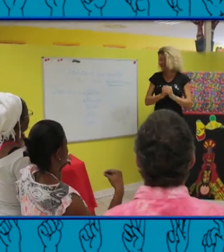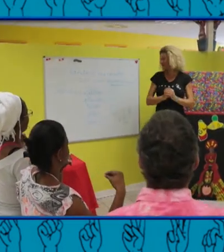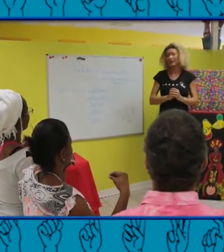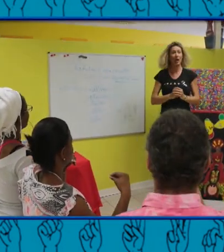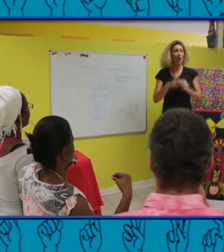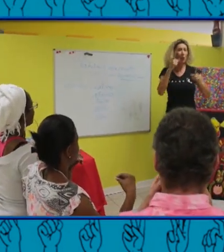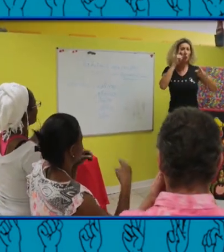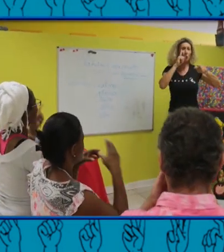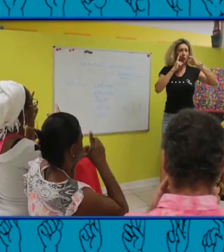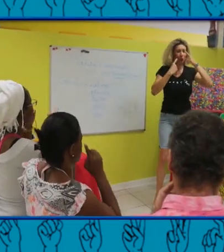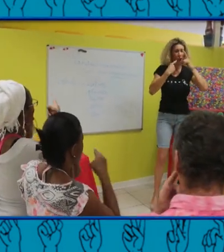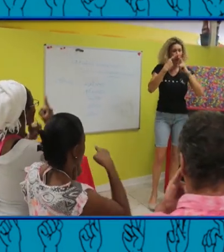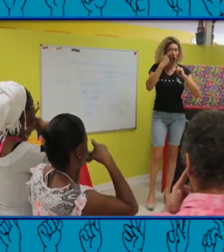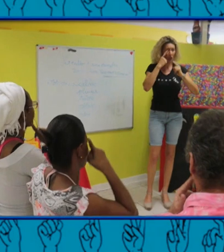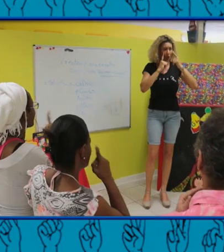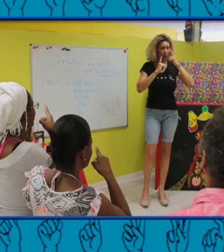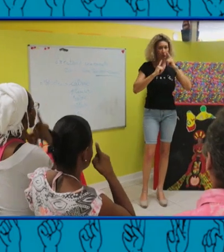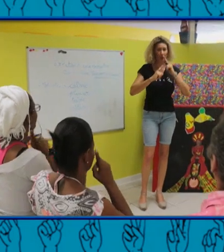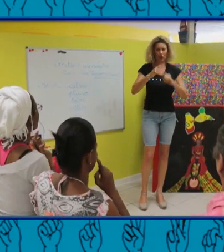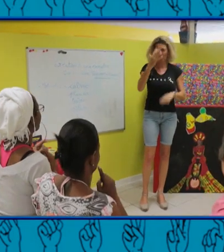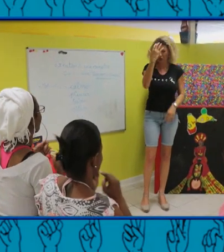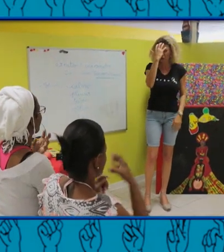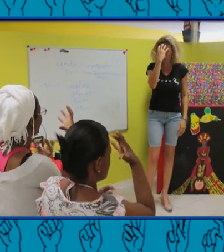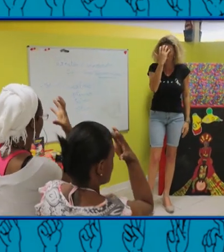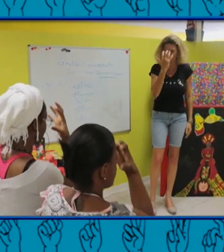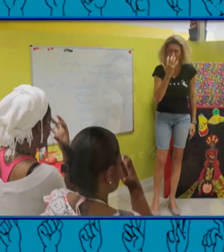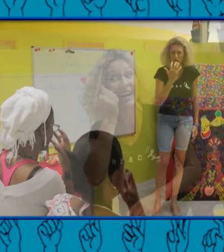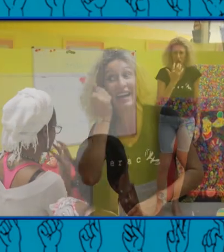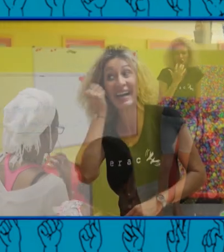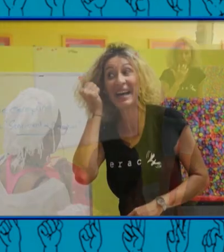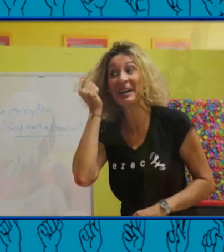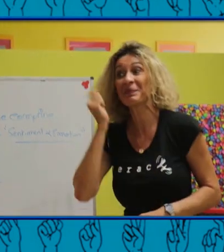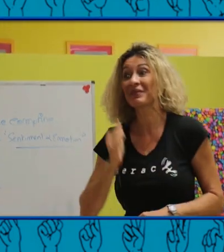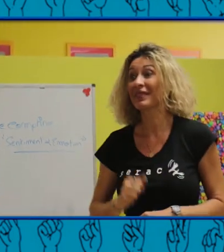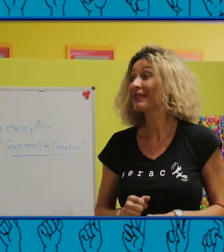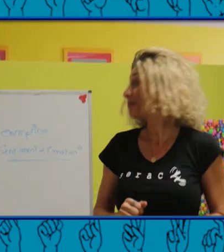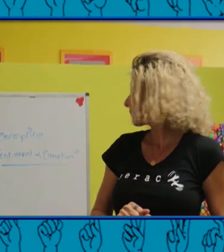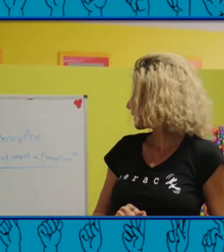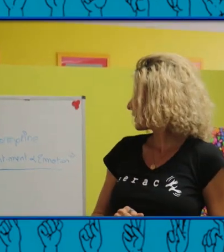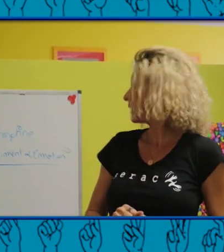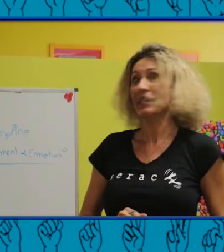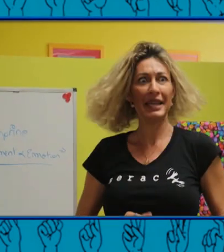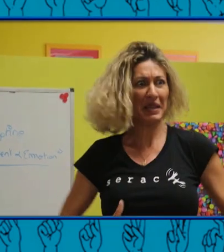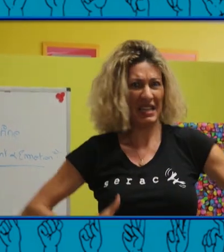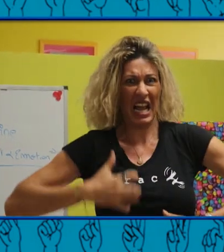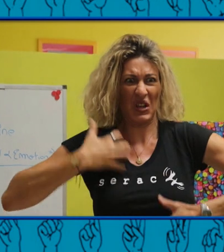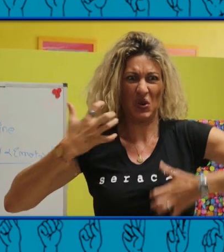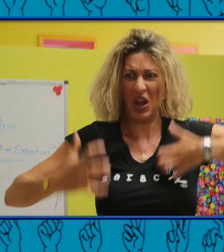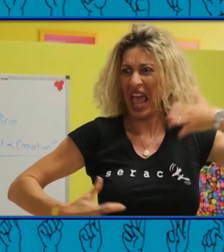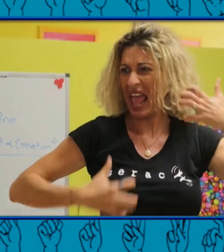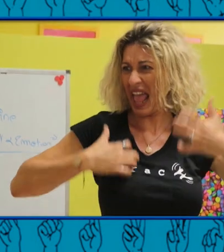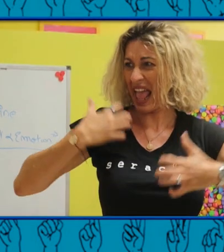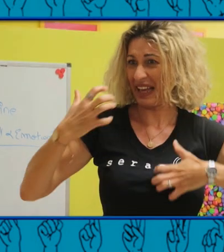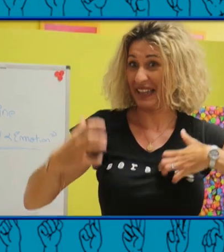va être trouvé par Claude Lelouch, qui est un grand réalisateur producteur français qu'on ne présente plus. Ça fait quoi, justement, déjà, de se dire notre